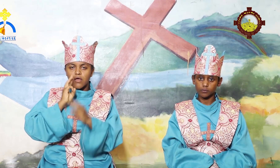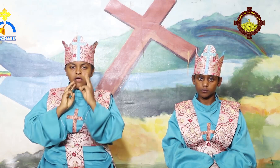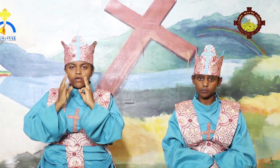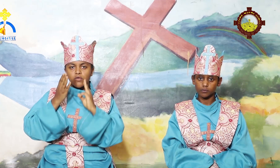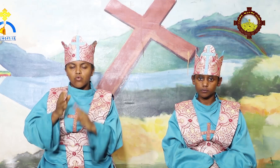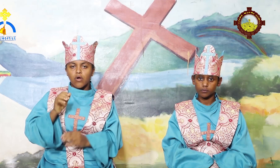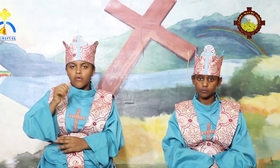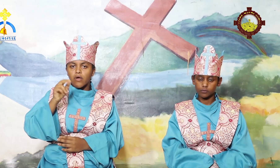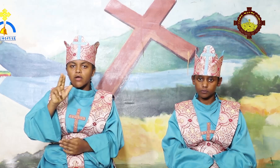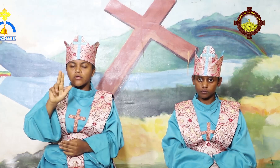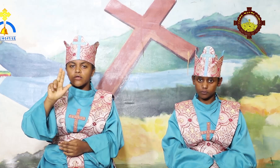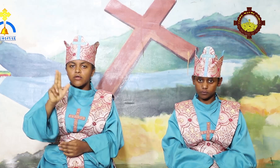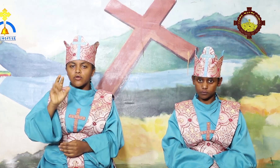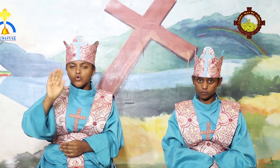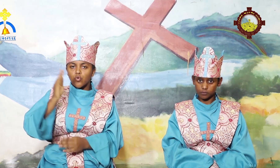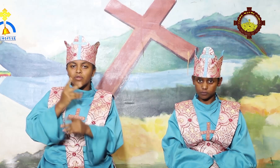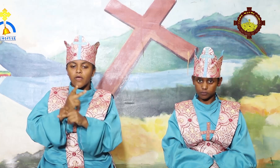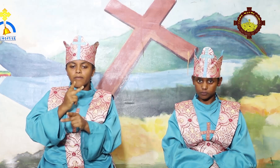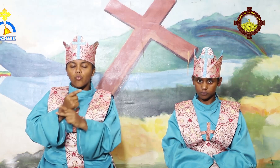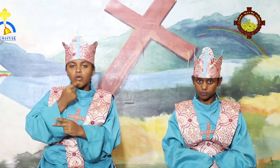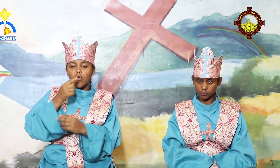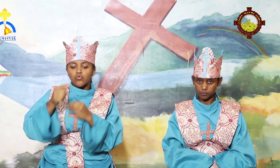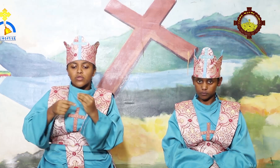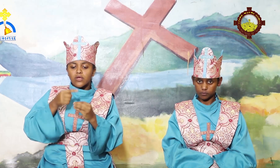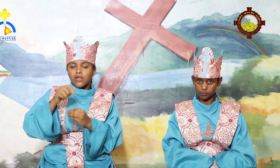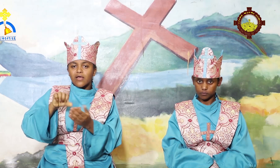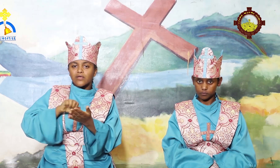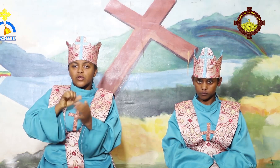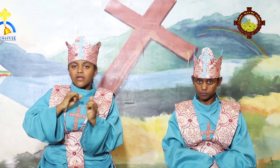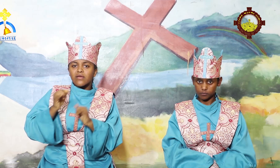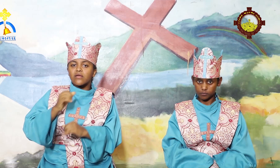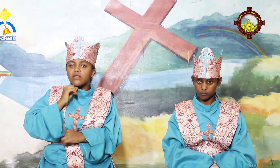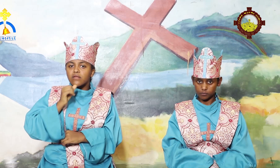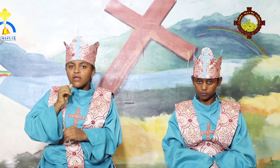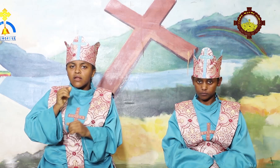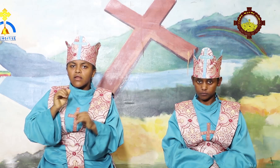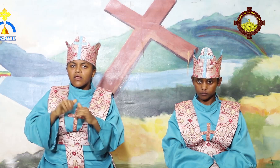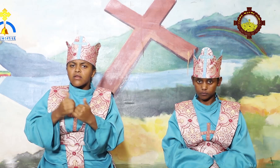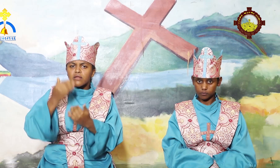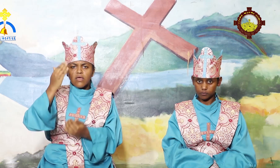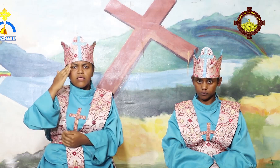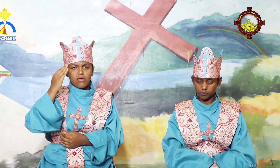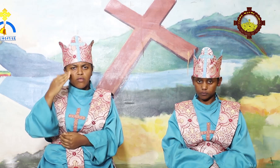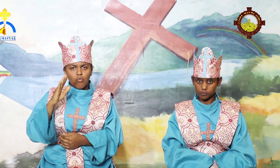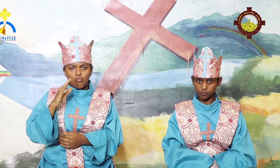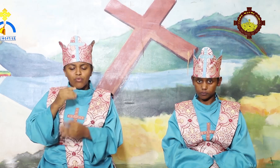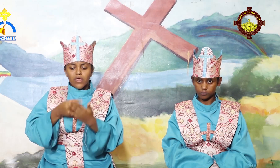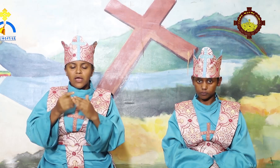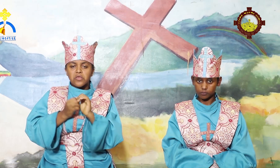ከፈሪሳውያንና ከሰዶቃውያን እርሾ ተጠበቁ ያልኋችሁ ስለ እንጀራ እንዳይደለ እንዴት አታስተውሉም?